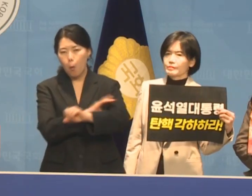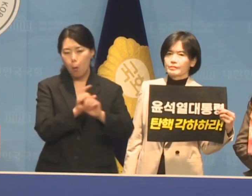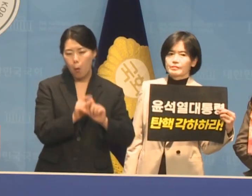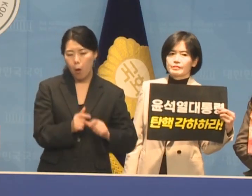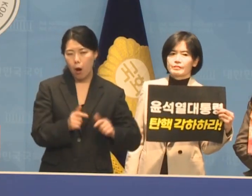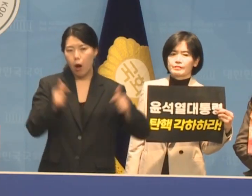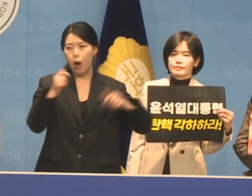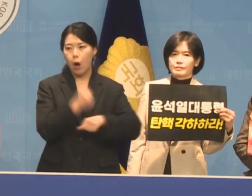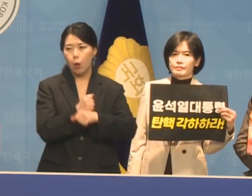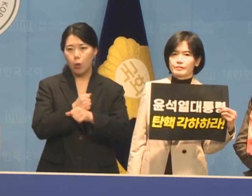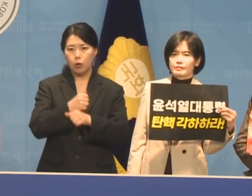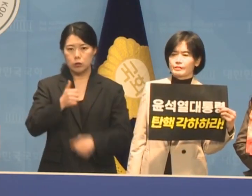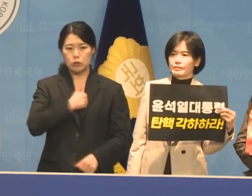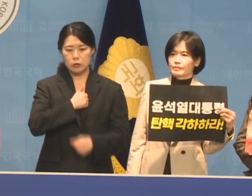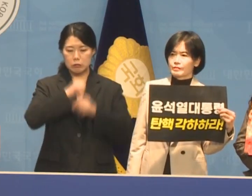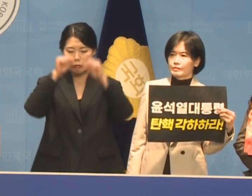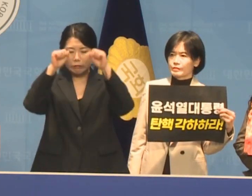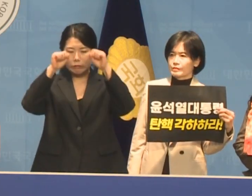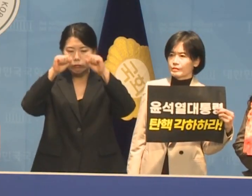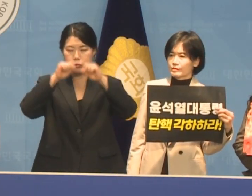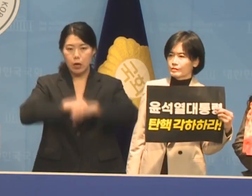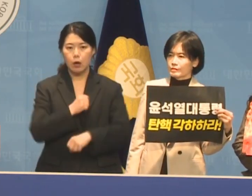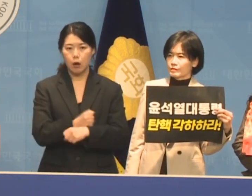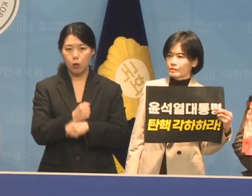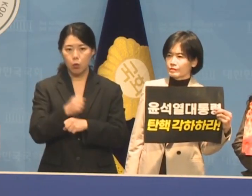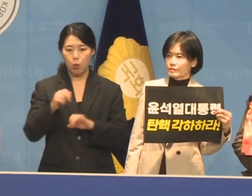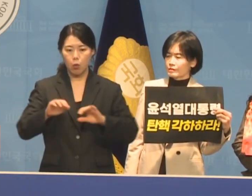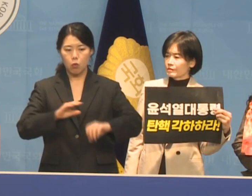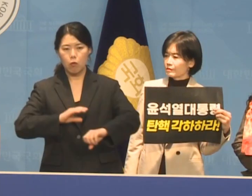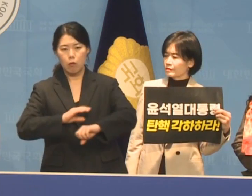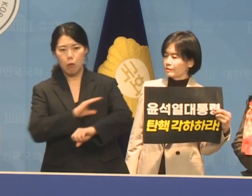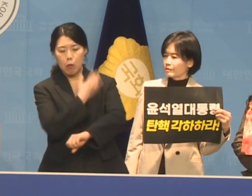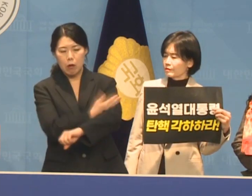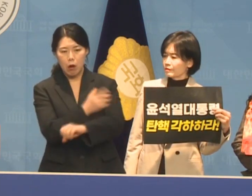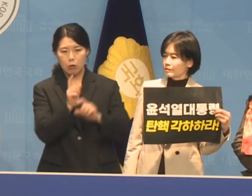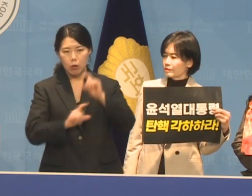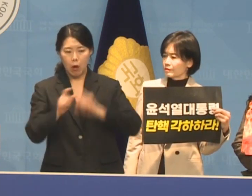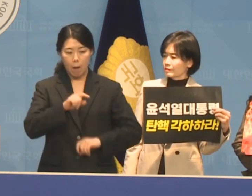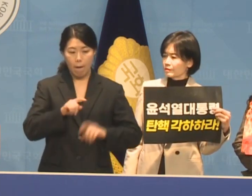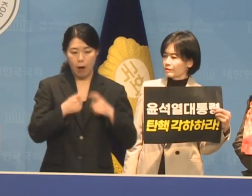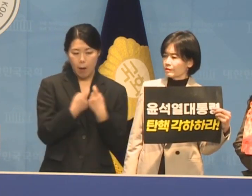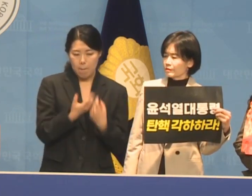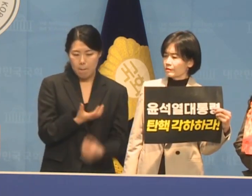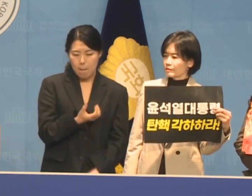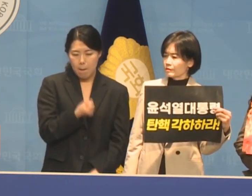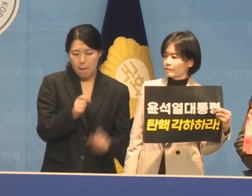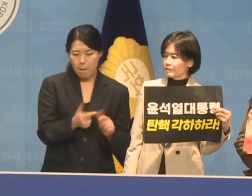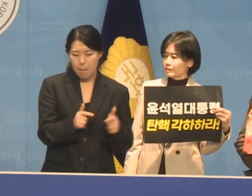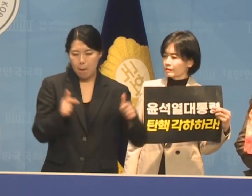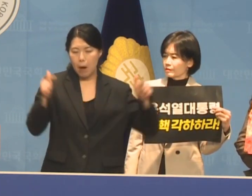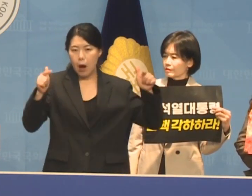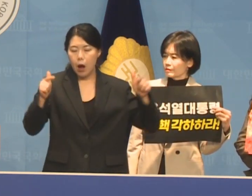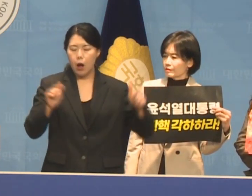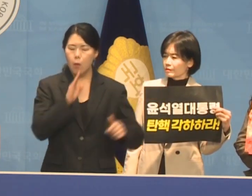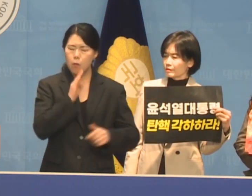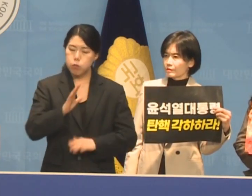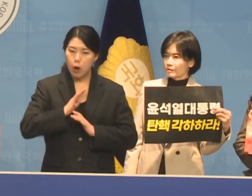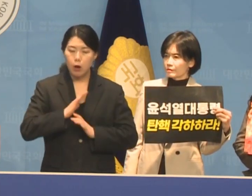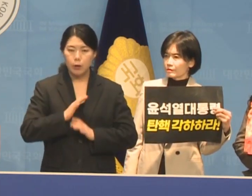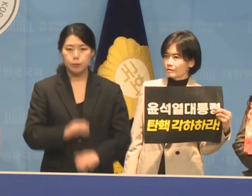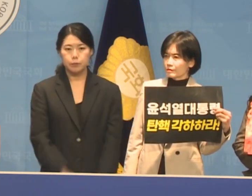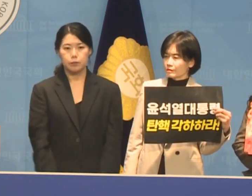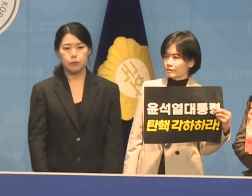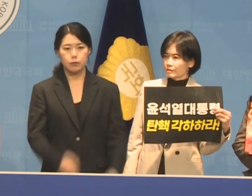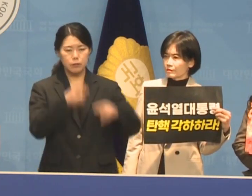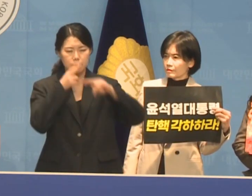정체성을 무너뜨리고 권력을 사유화하는 무서운 참극이 벌어지고 있습니다. 독재왕조에서